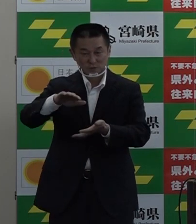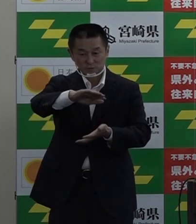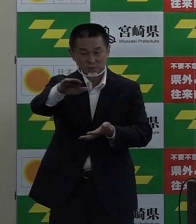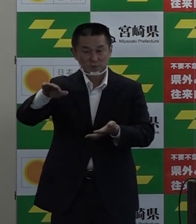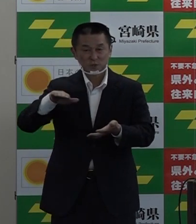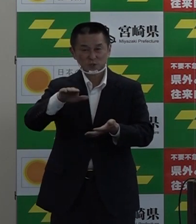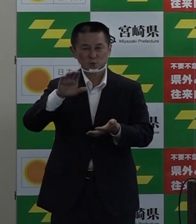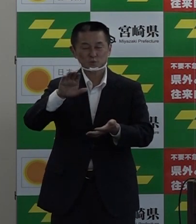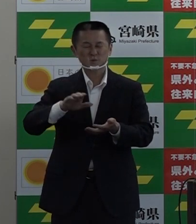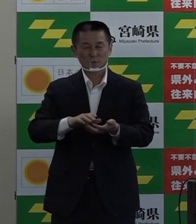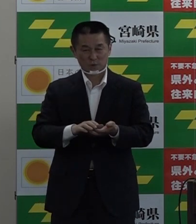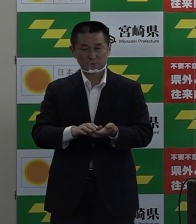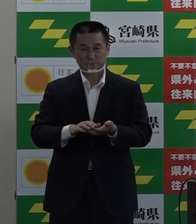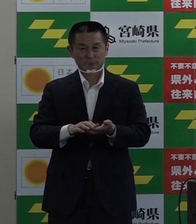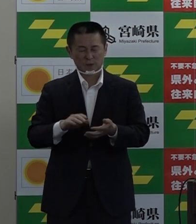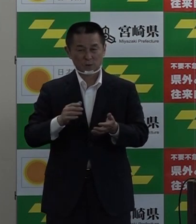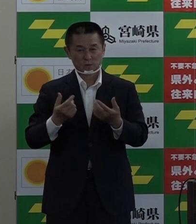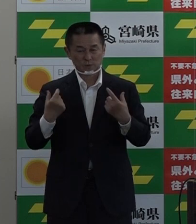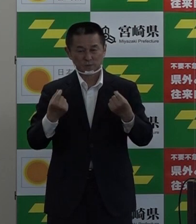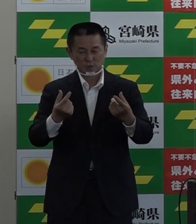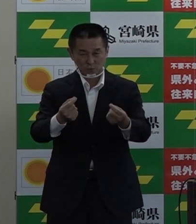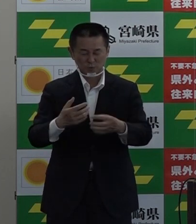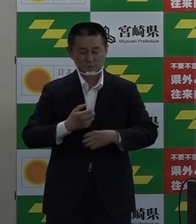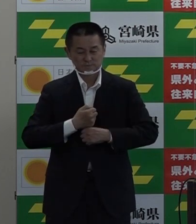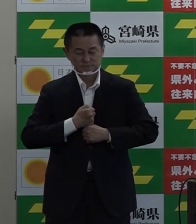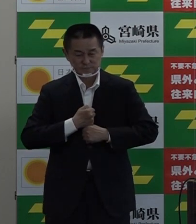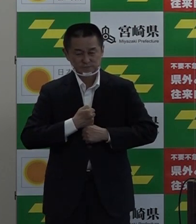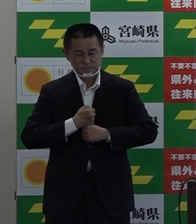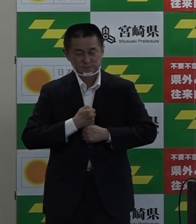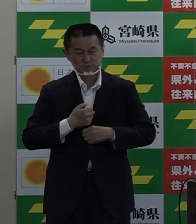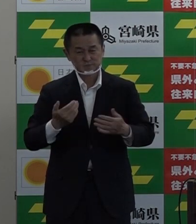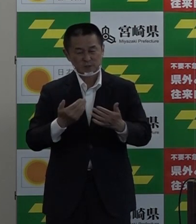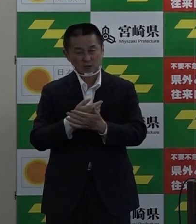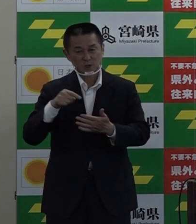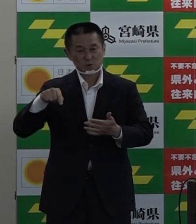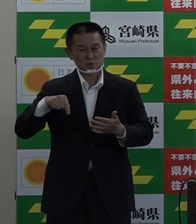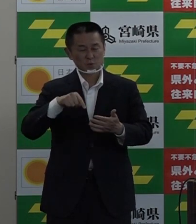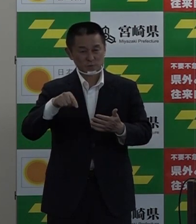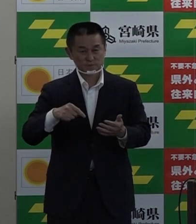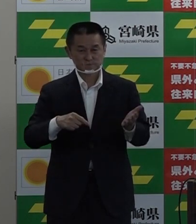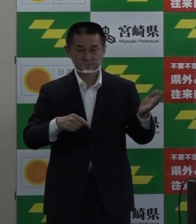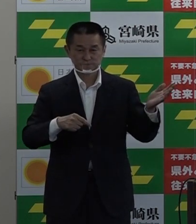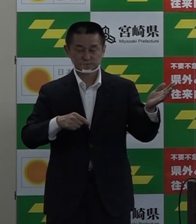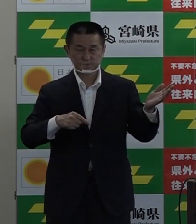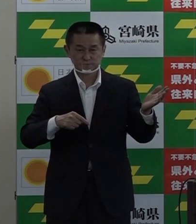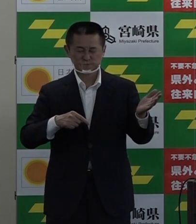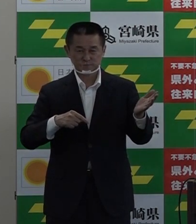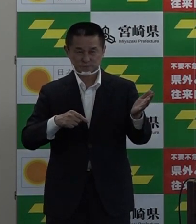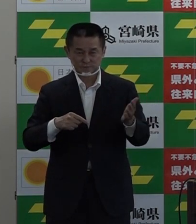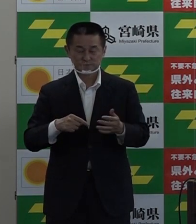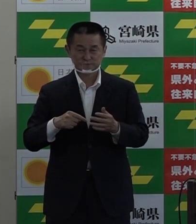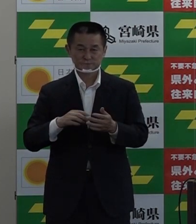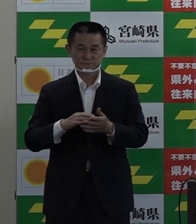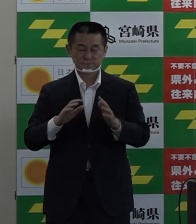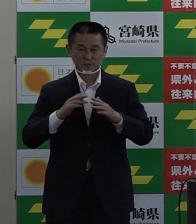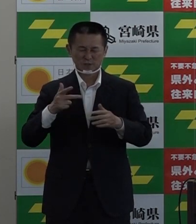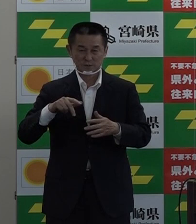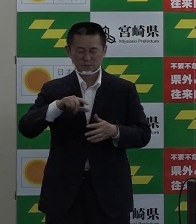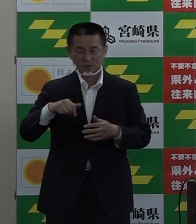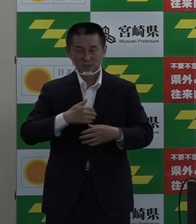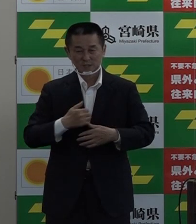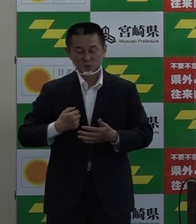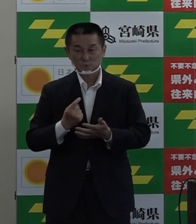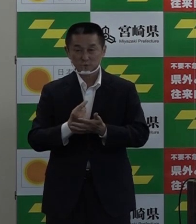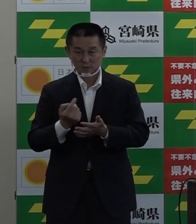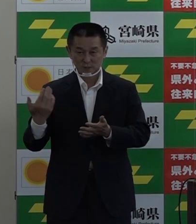守っていただくということであります。今回赤検疫によって大きな変化というのはここの部分であろうかと思います。今可能な限